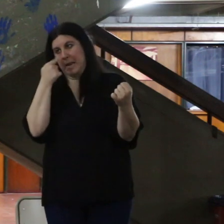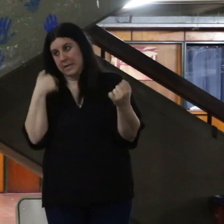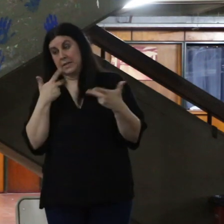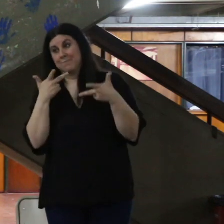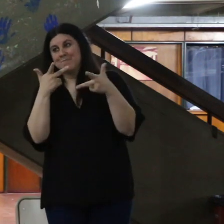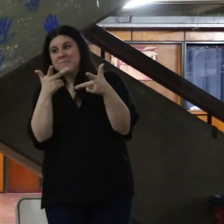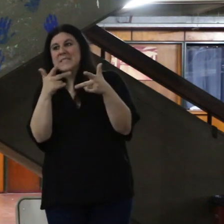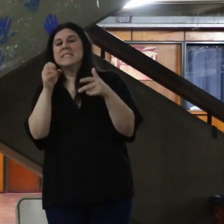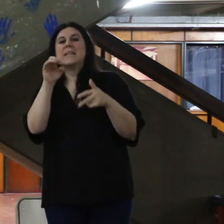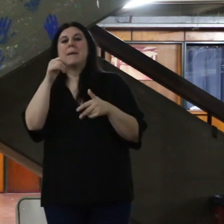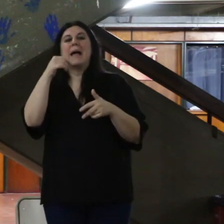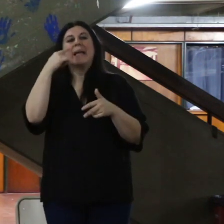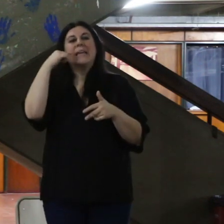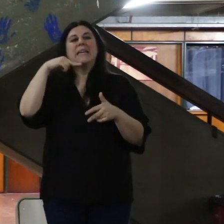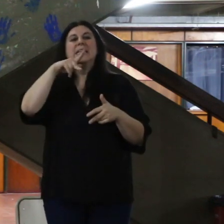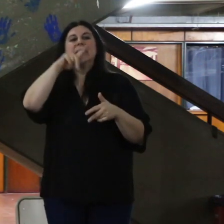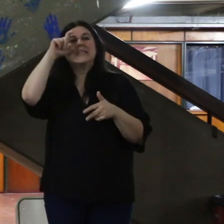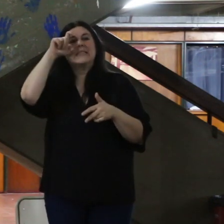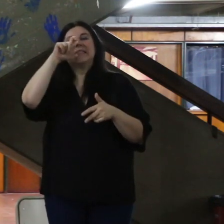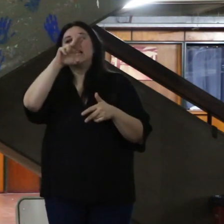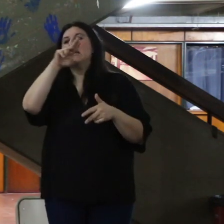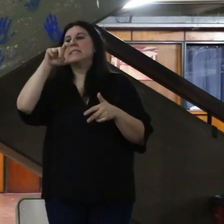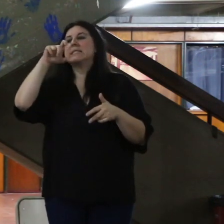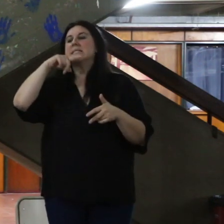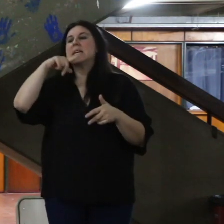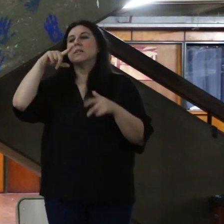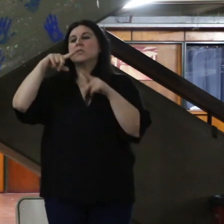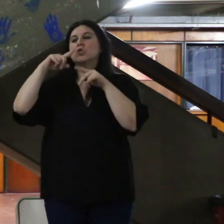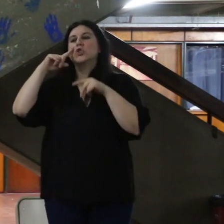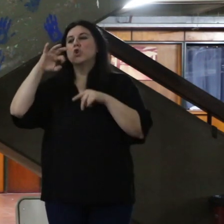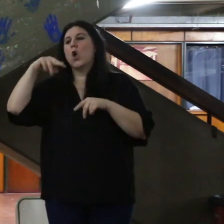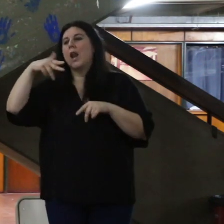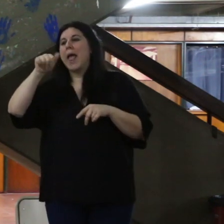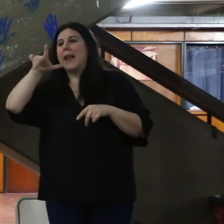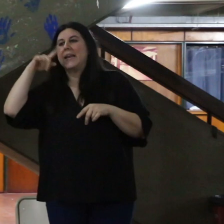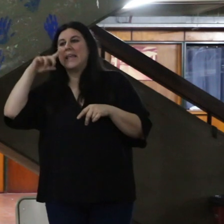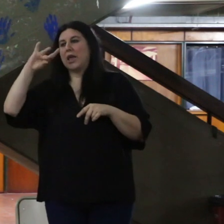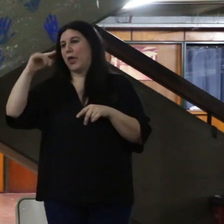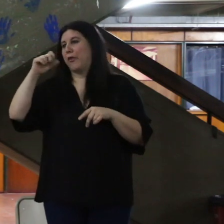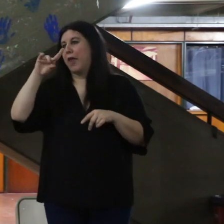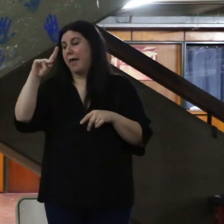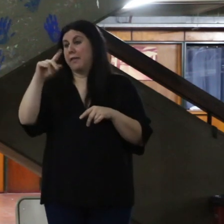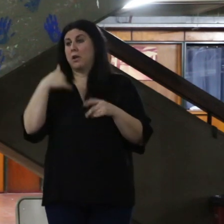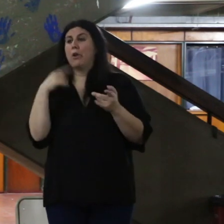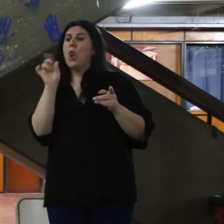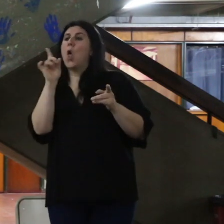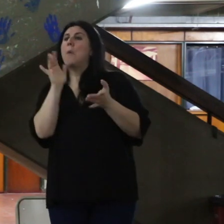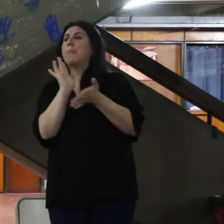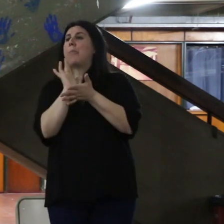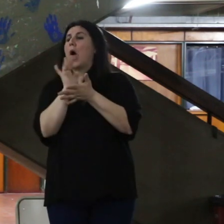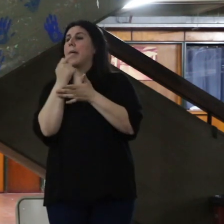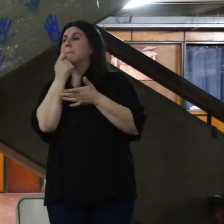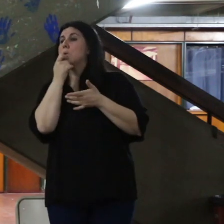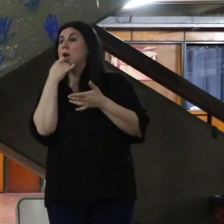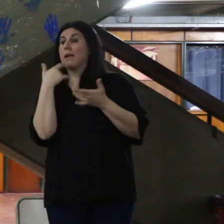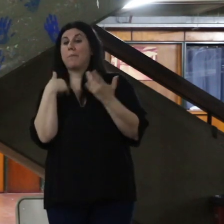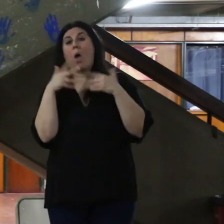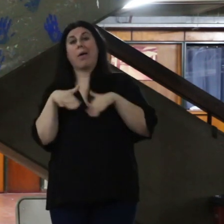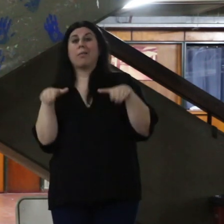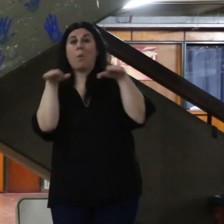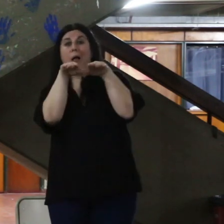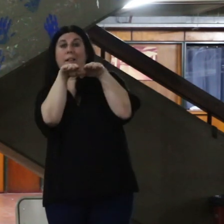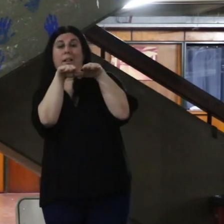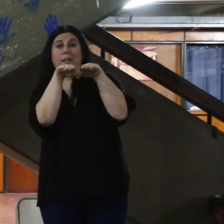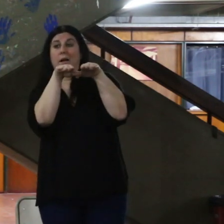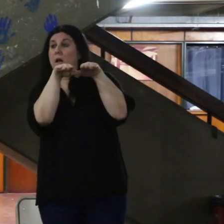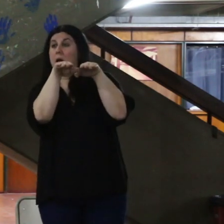es la interseccionalidad. ¿Sí? ¿Qué es esto? Que no podemos leer estas